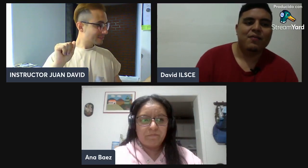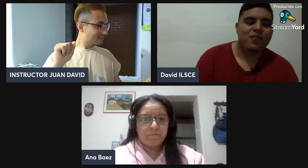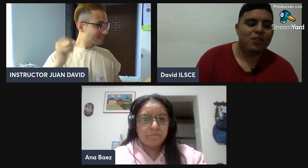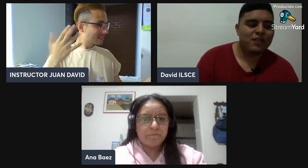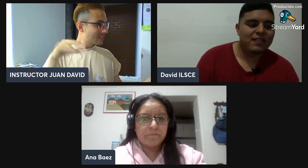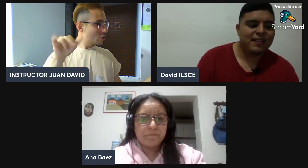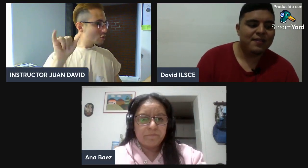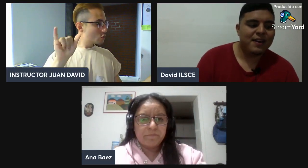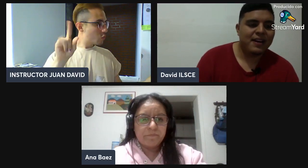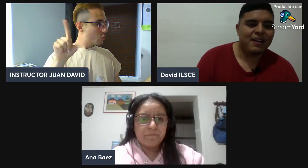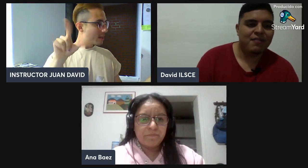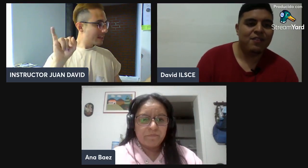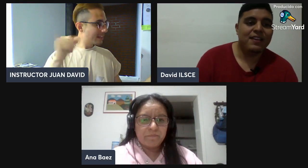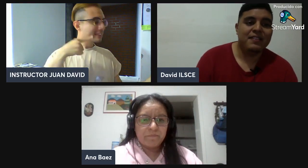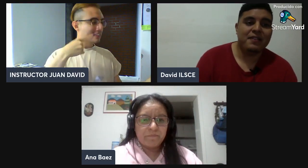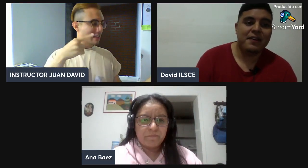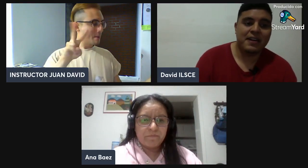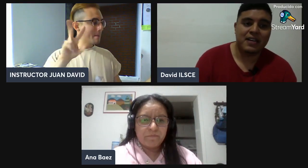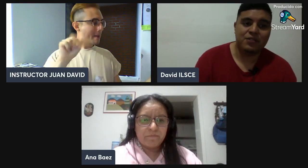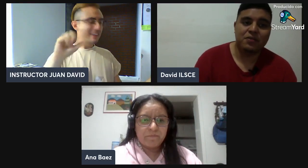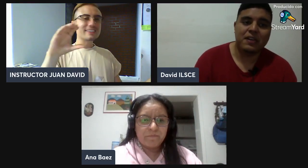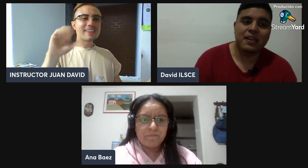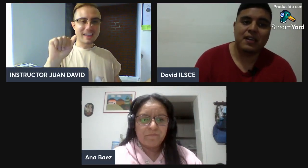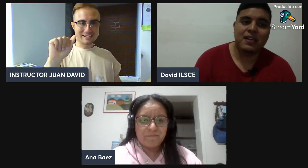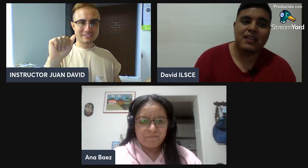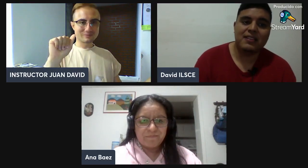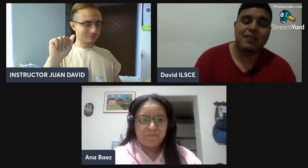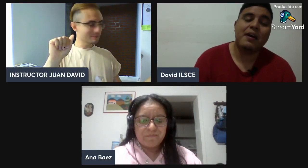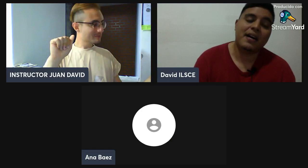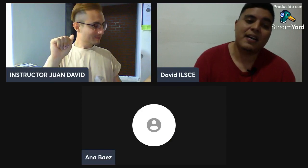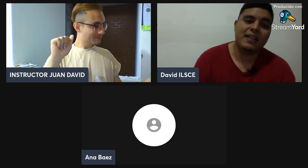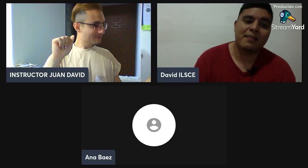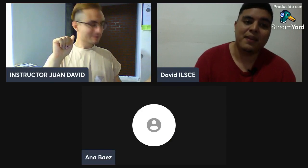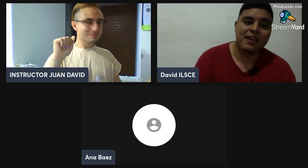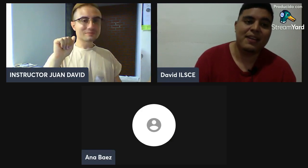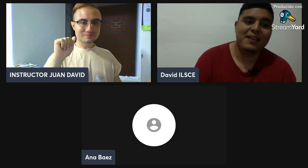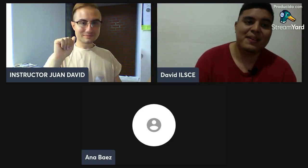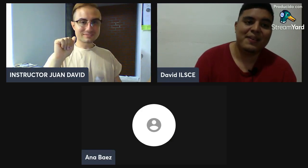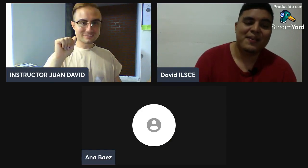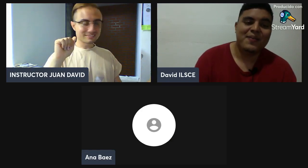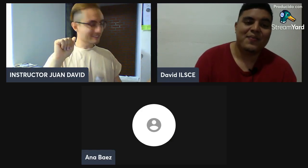Flor dice vaca, Flore dice vaca, Julie dice vaca también.